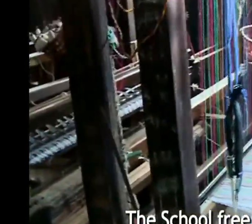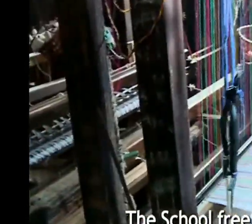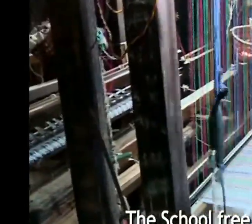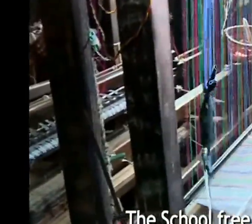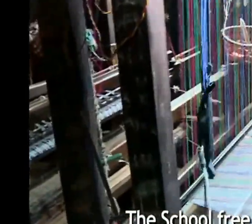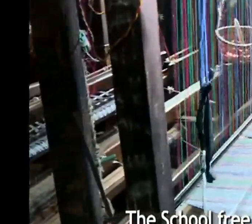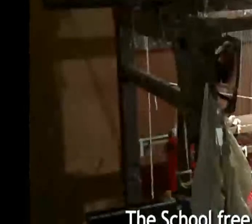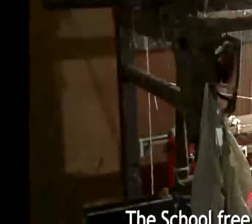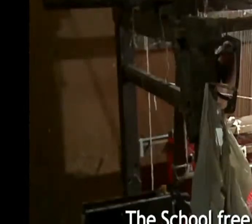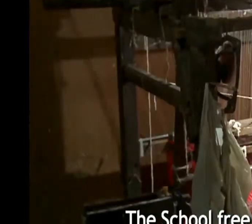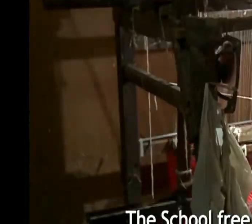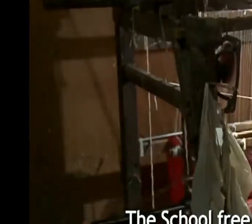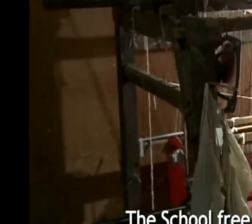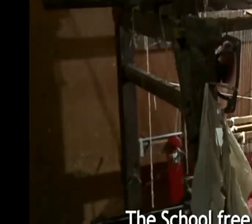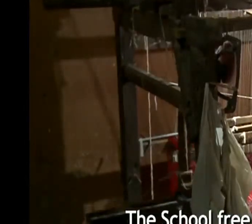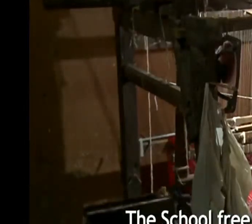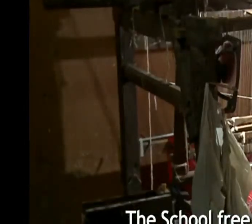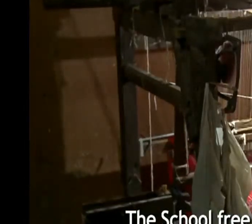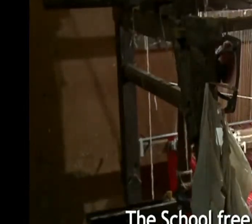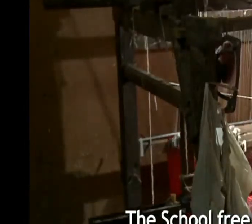संसाधन समय की सीमा से